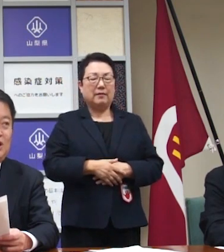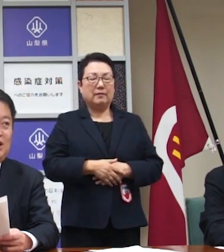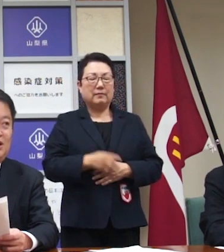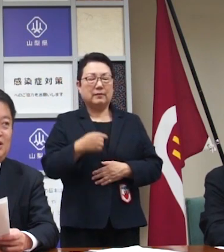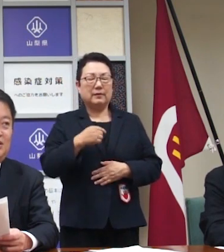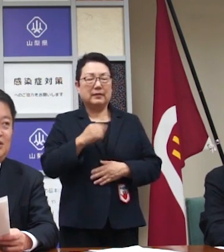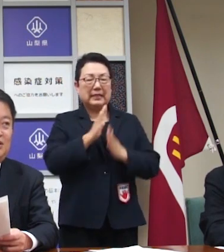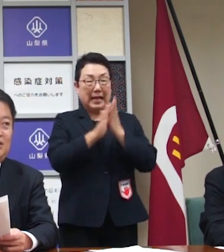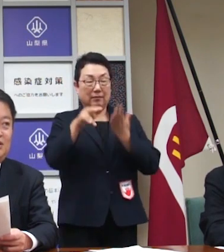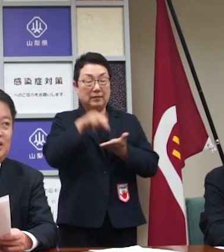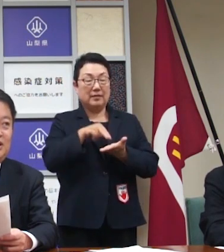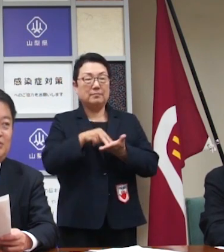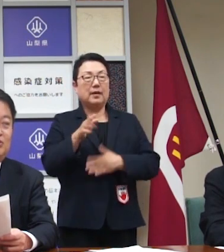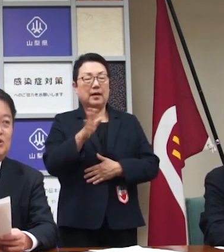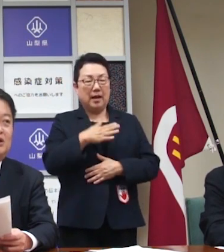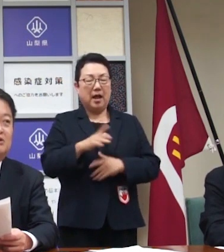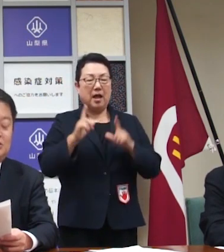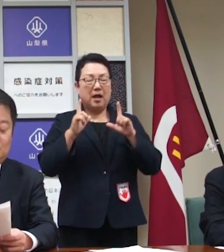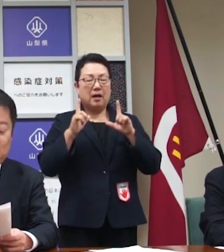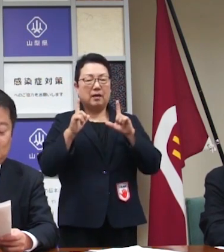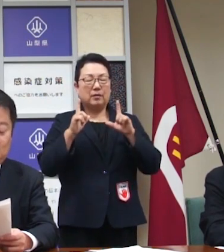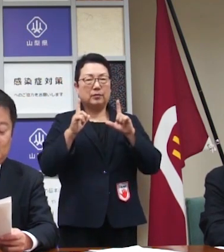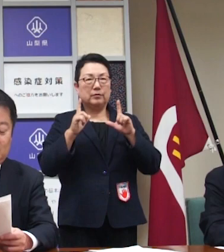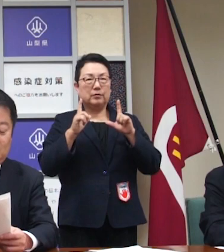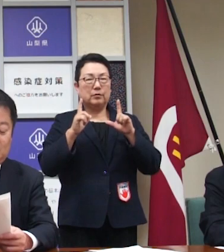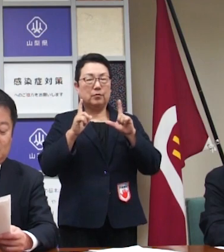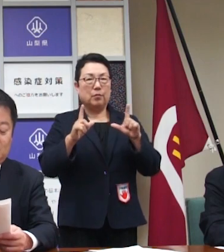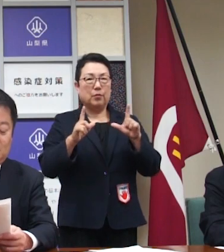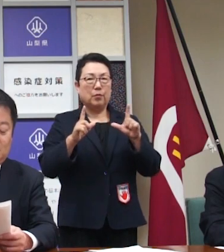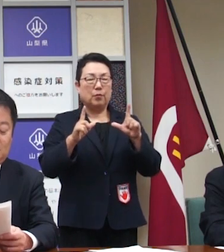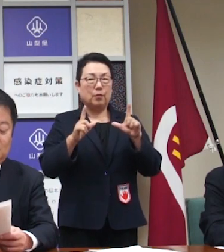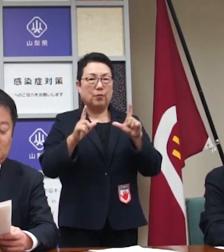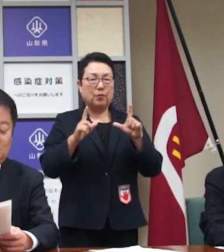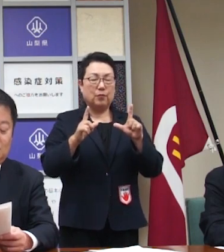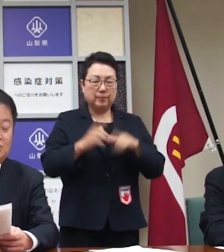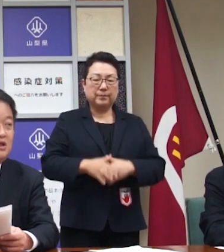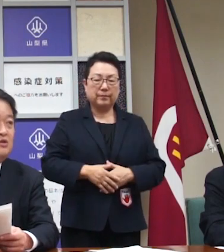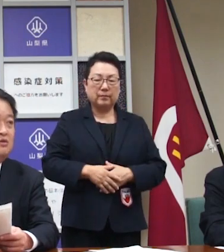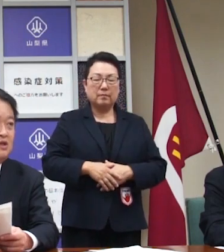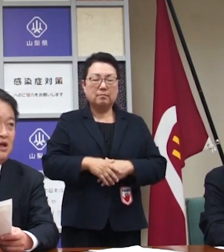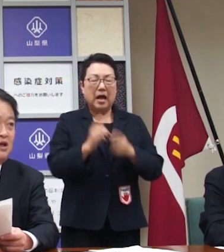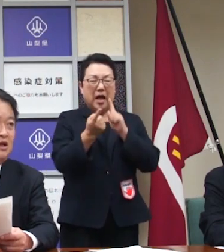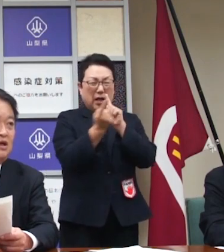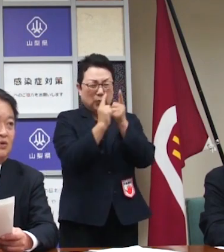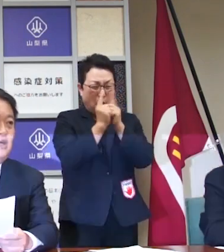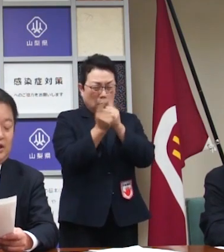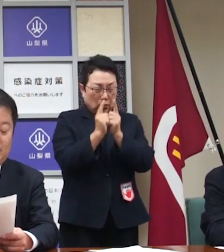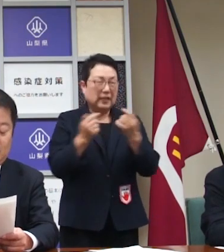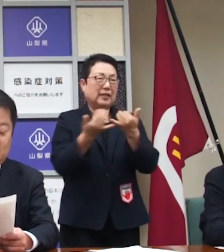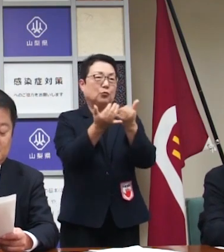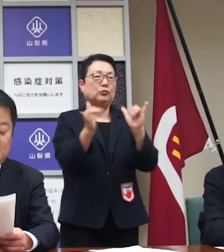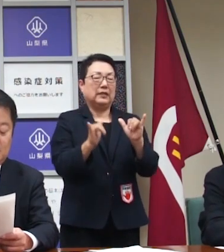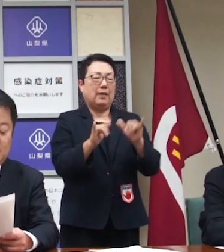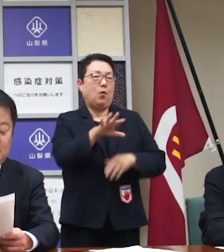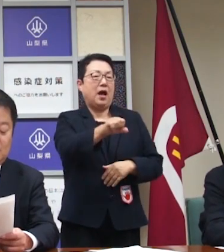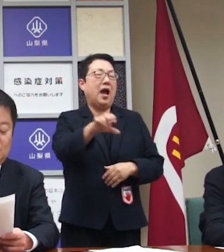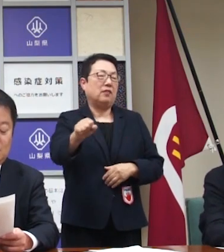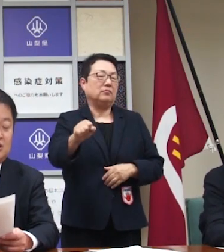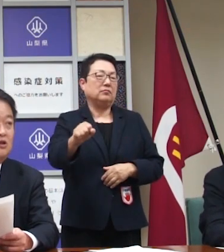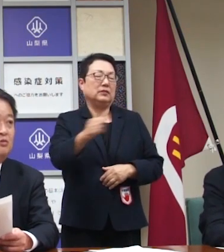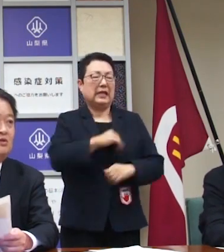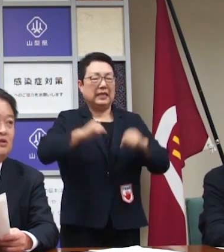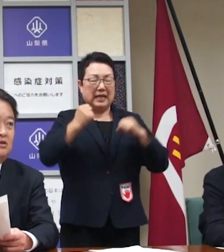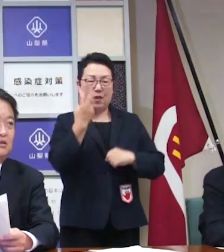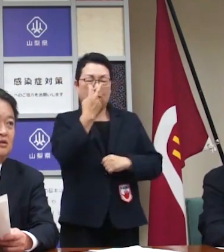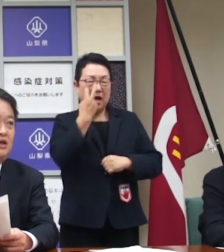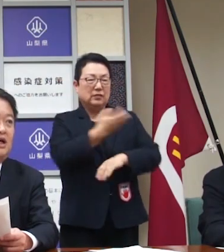私どもから、もうすでにですね、この場合、この方の場合にはその濃厚接触者を、把握し、健康